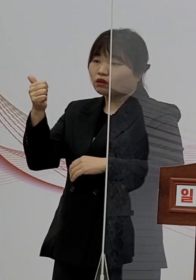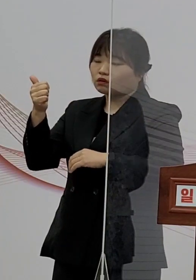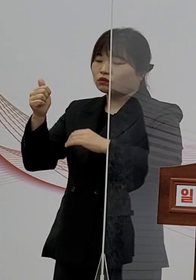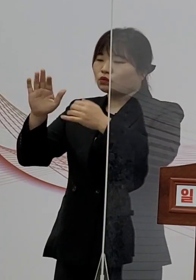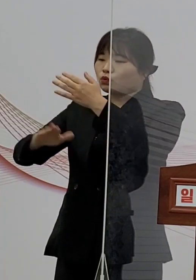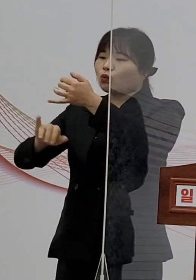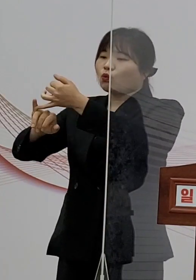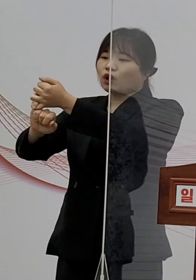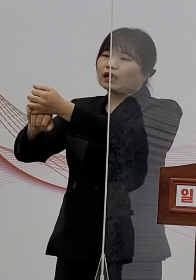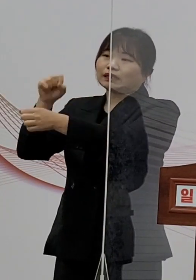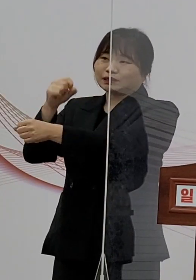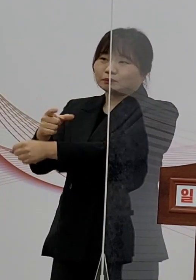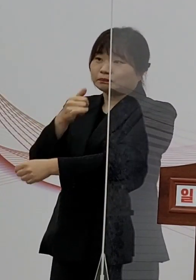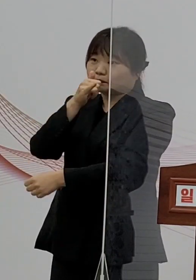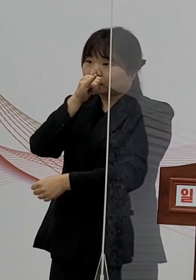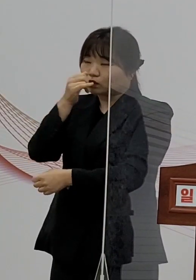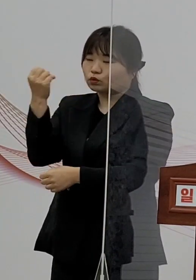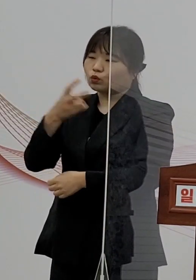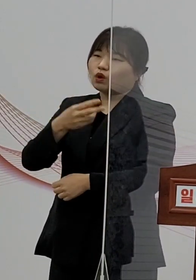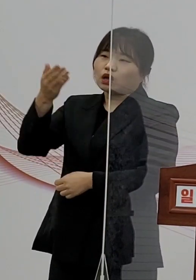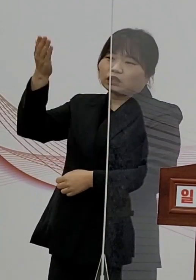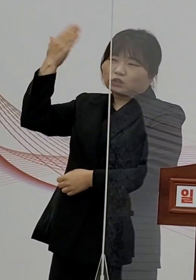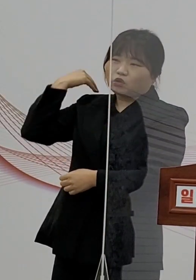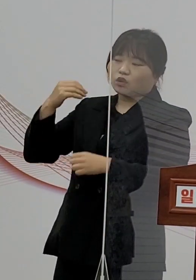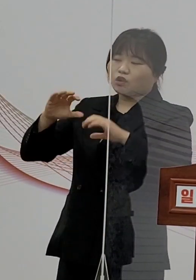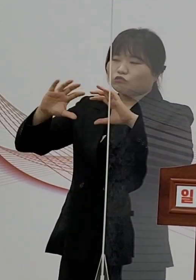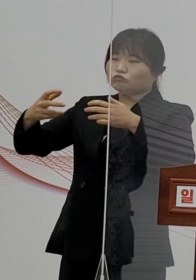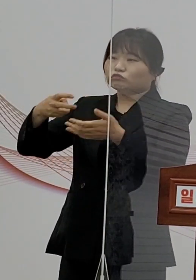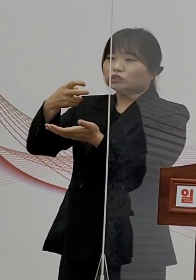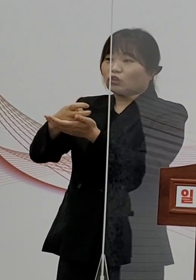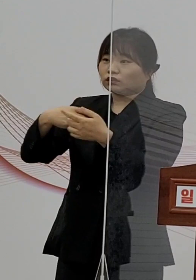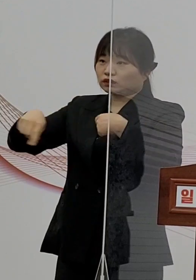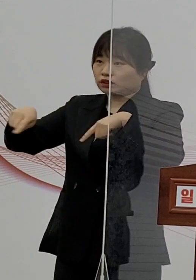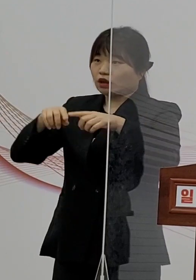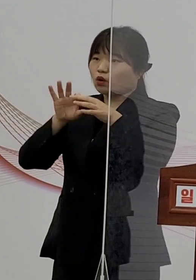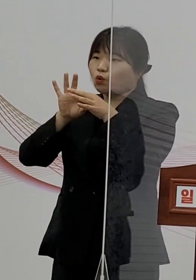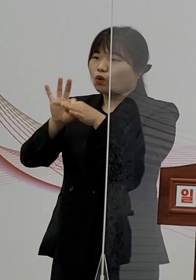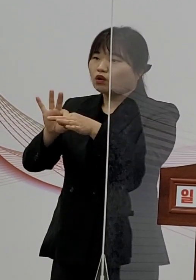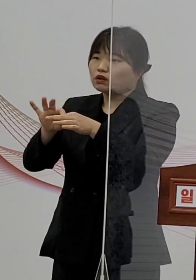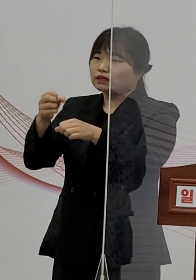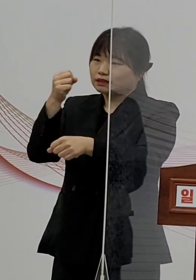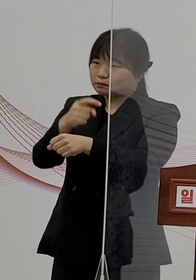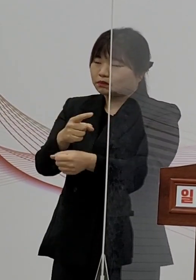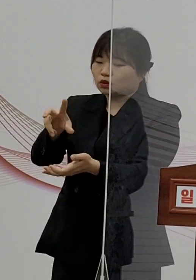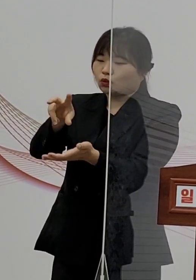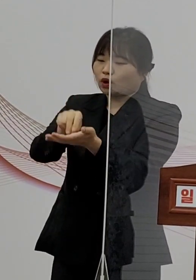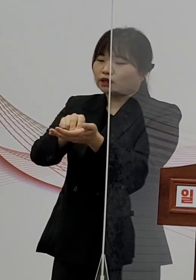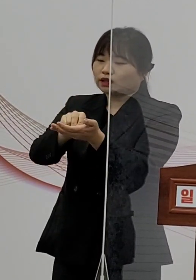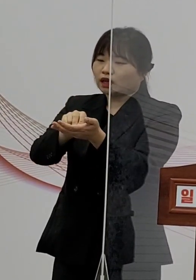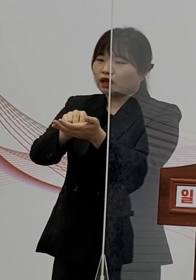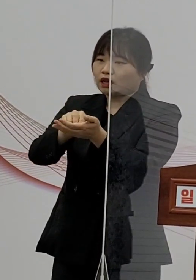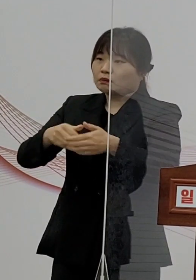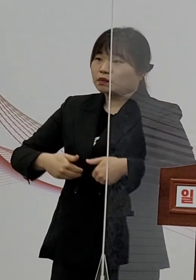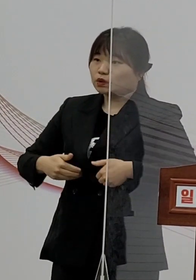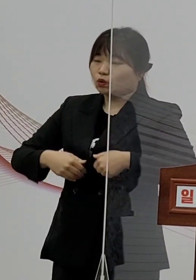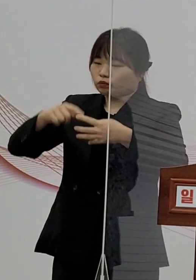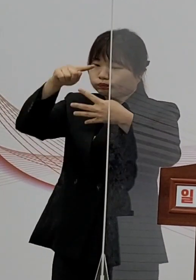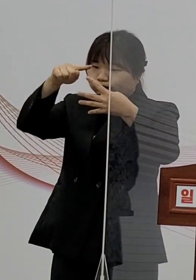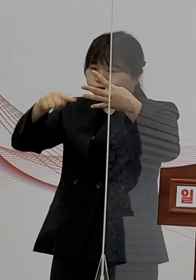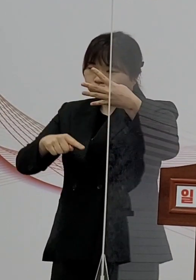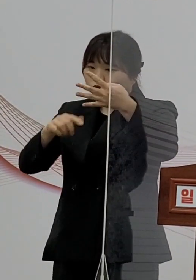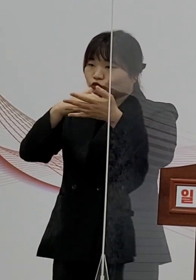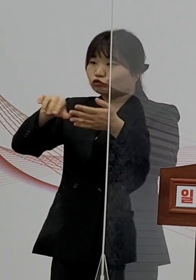대선 공약이기도 하고 지난 국정과제 3대 약속 15개 국정과제에 들어갔습니다.